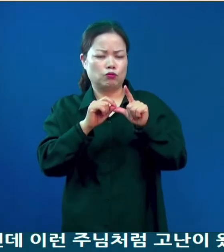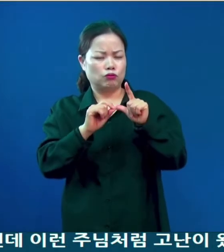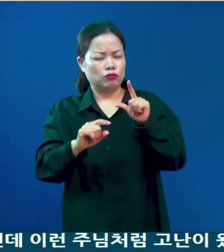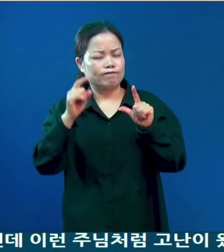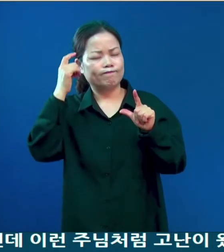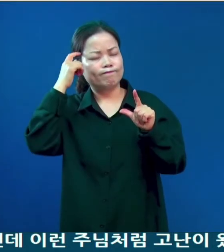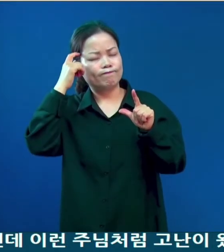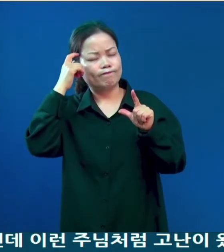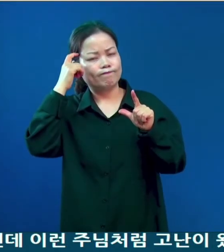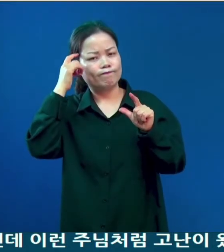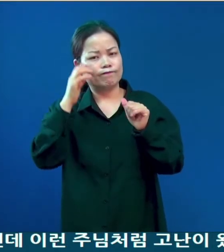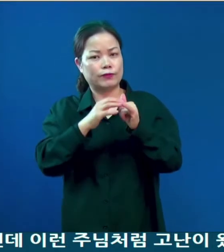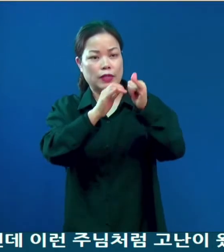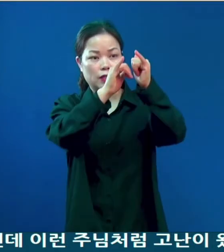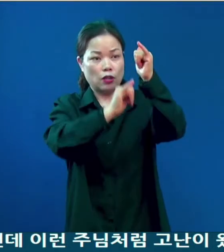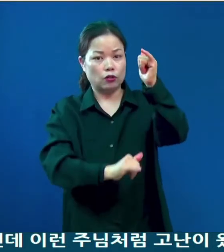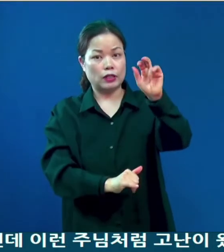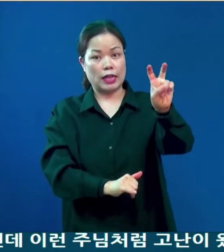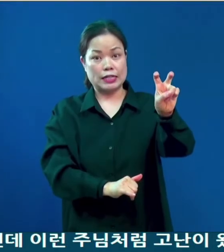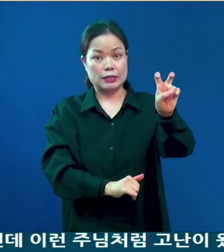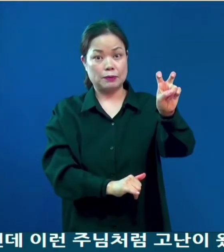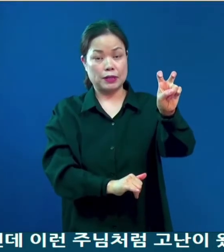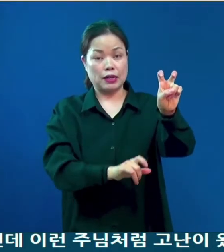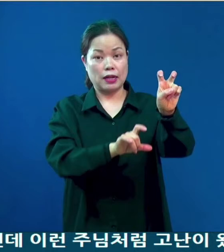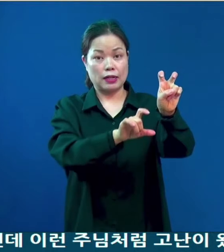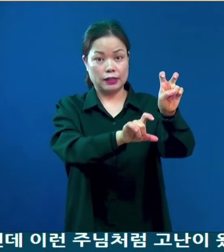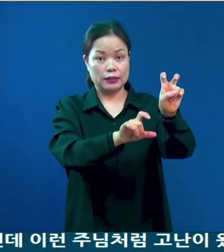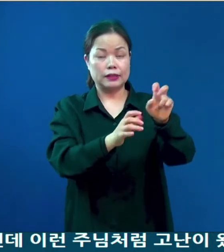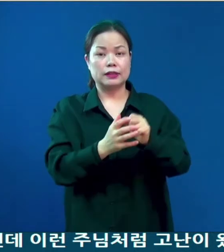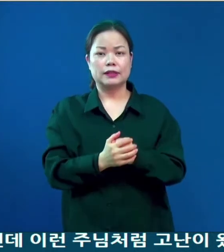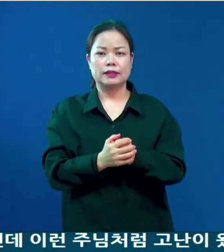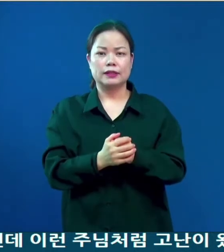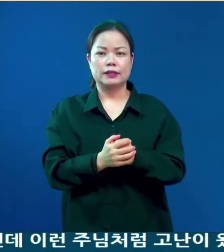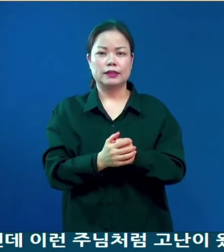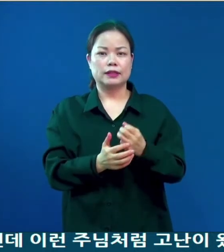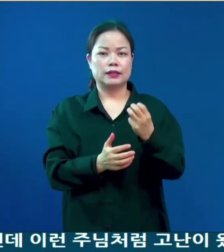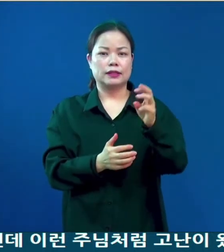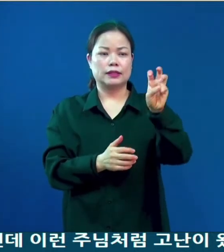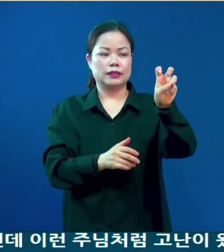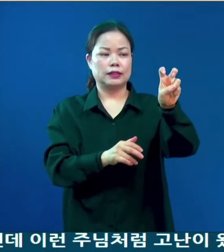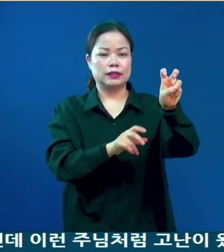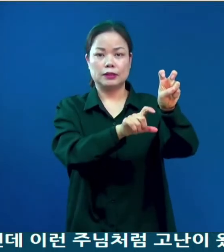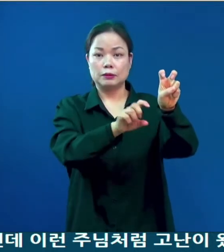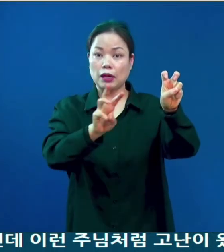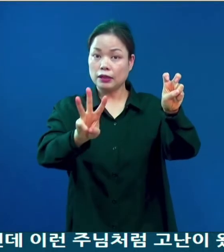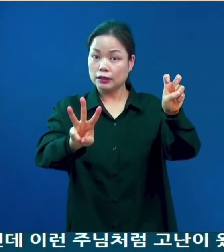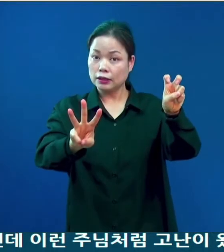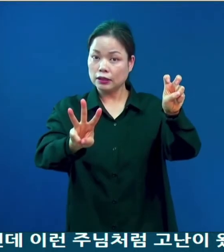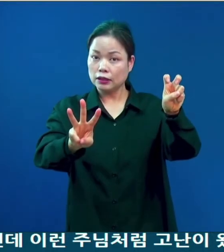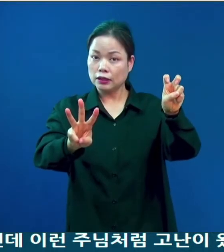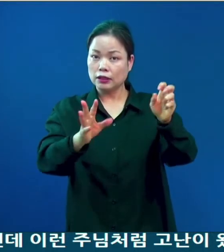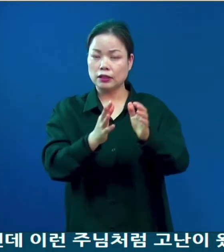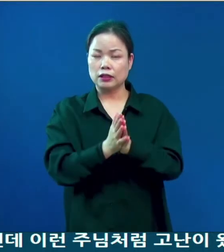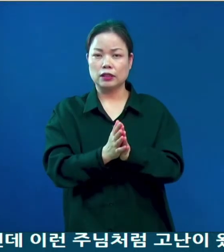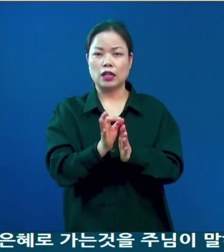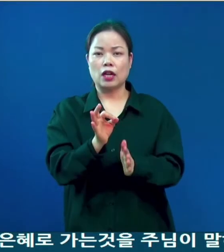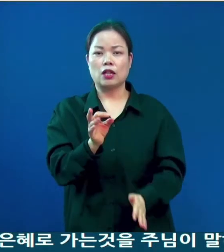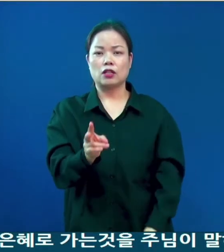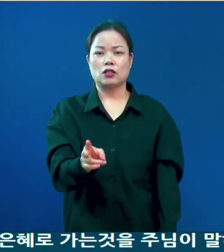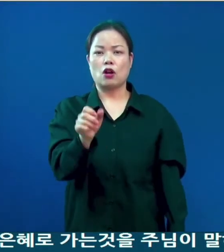묵상해 보았는데, 역대하 20장 보면은 특별히 그 3절에 보면은 여호사밧이